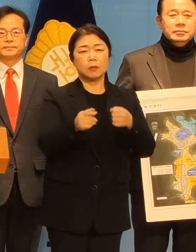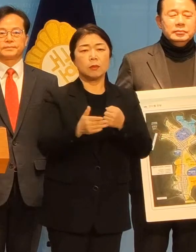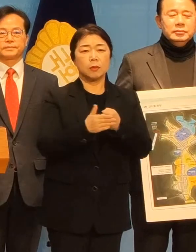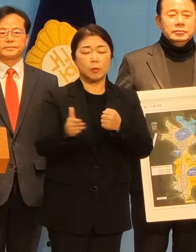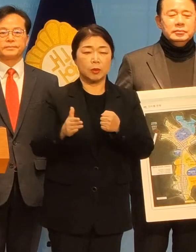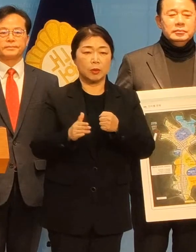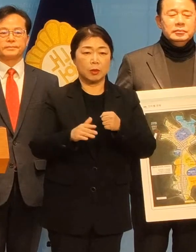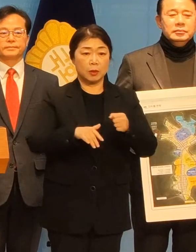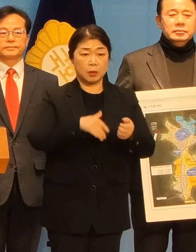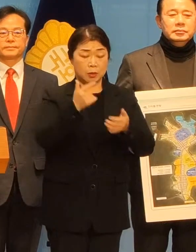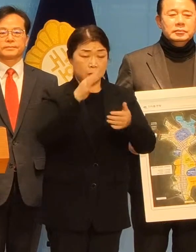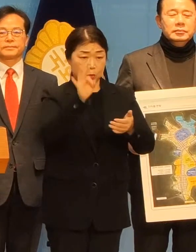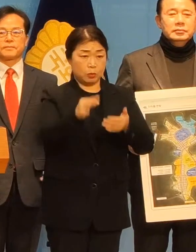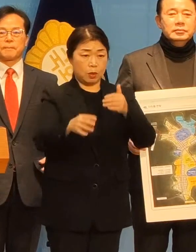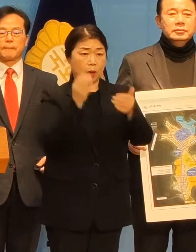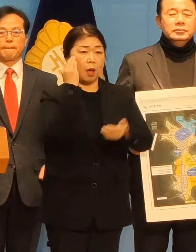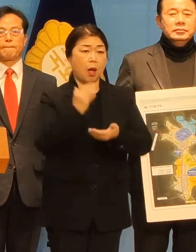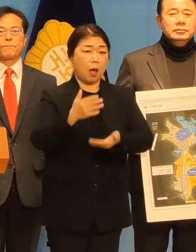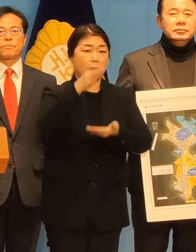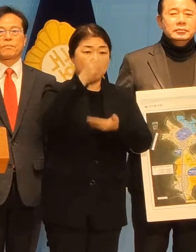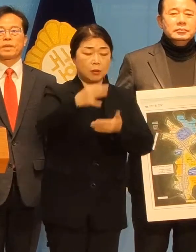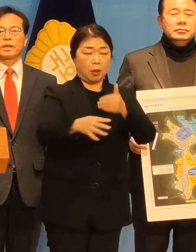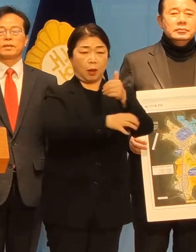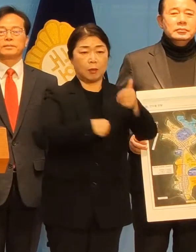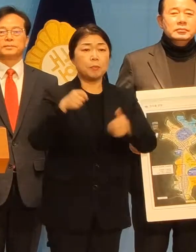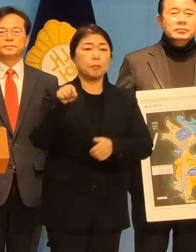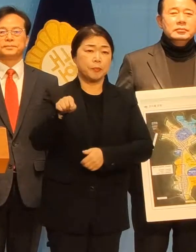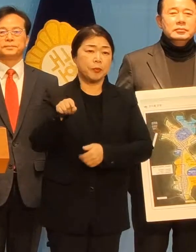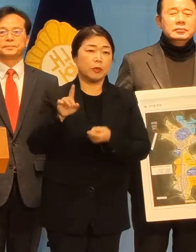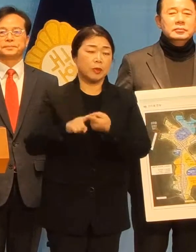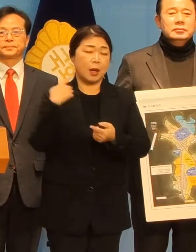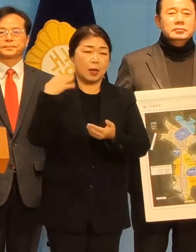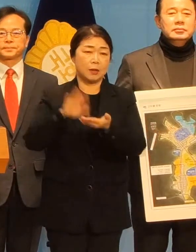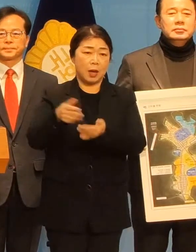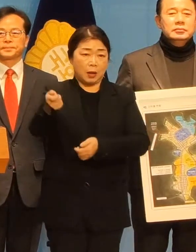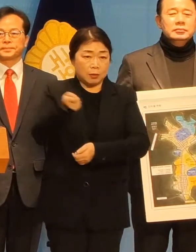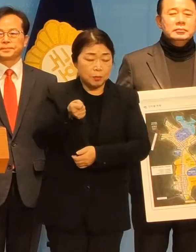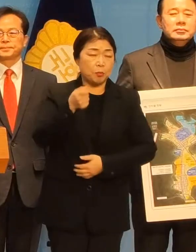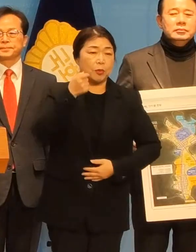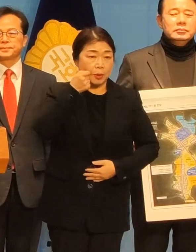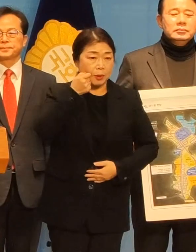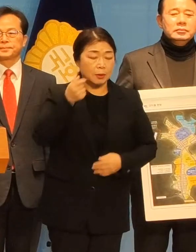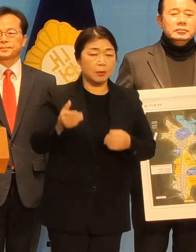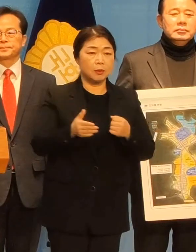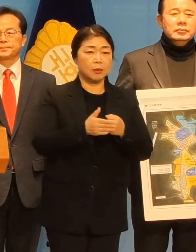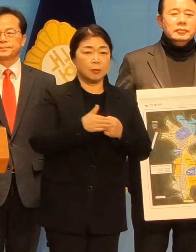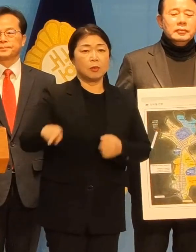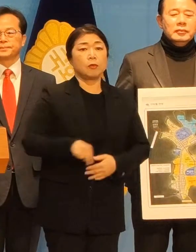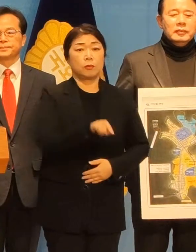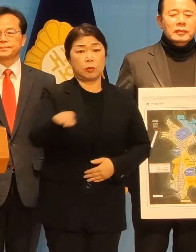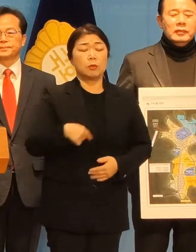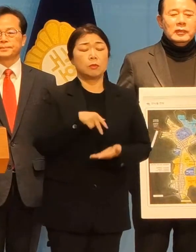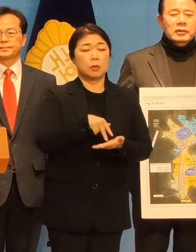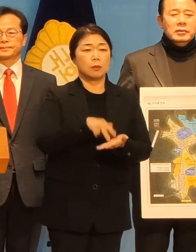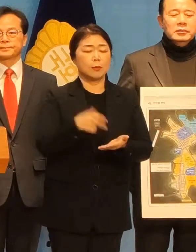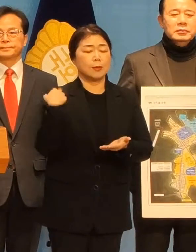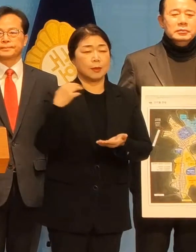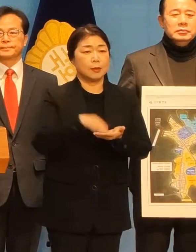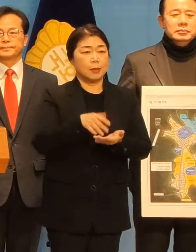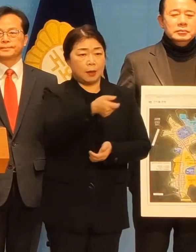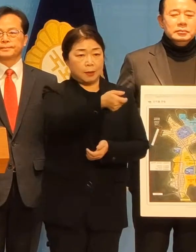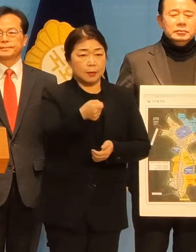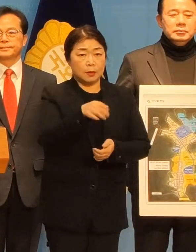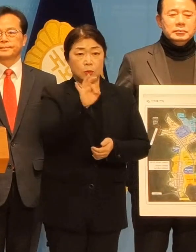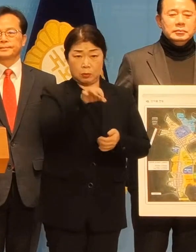요원해졌습니다. 그러나 끝까지 포기하지 않고 단 10원까지 국민께 저희가 환수 받으실 수